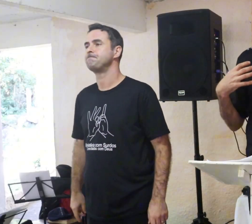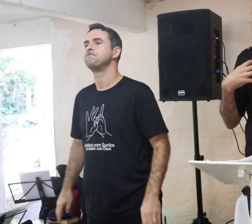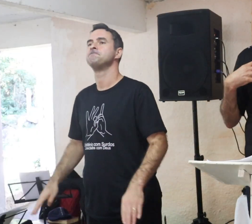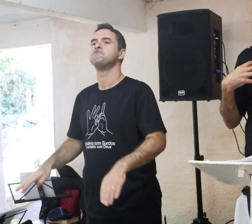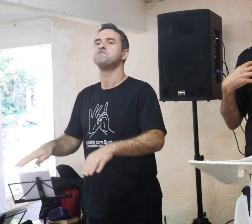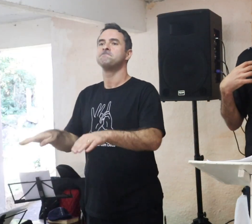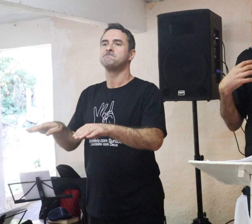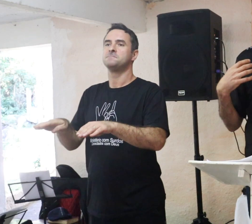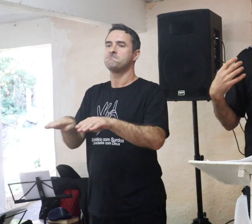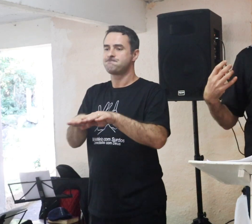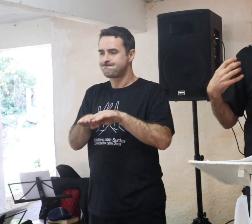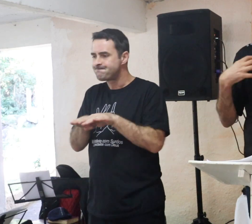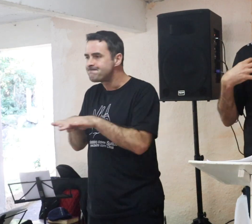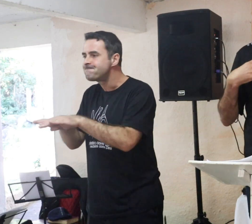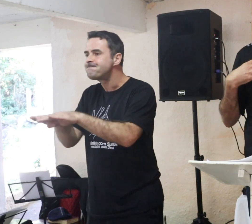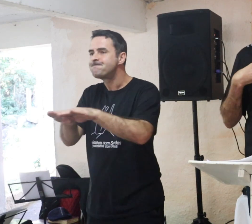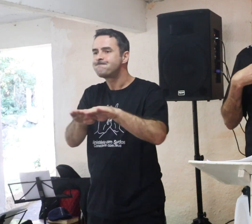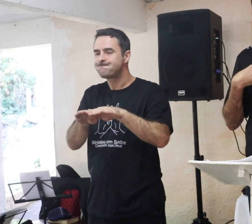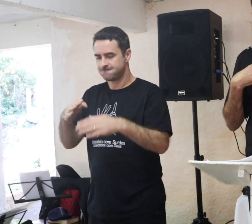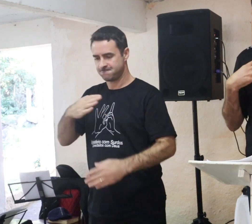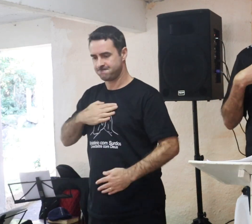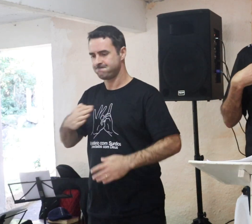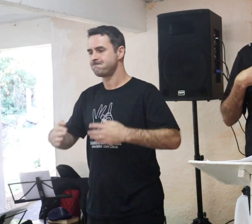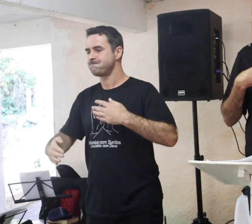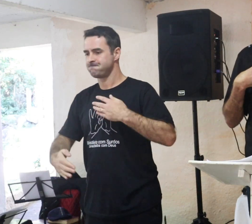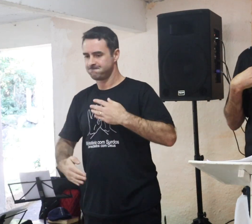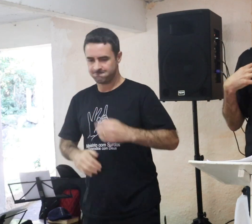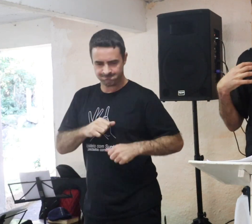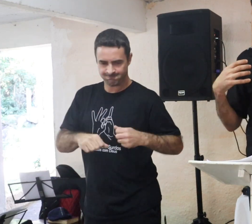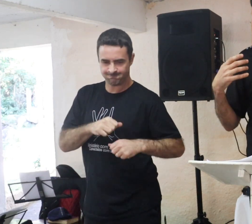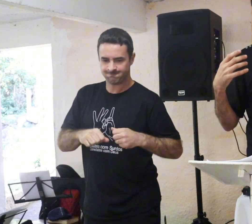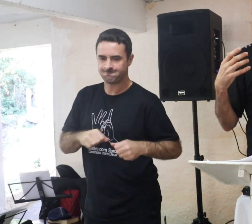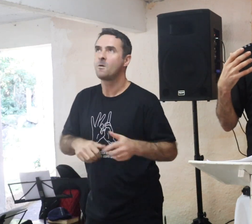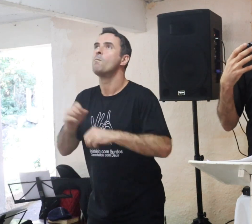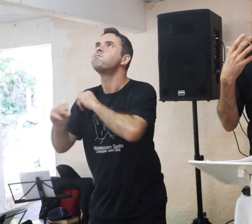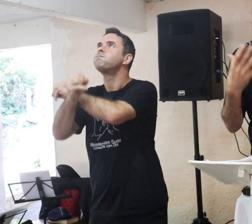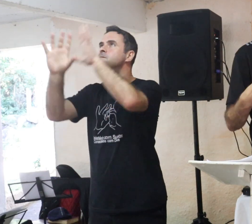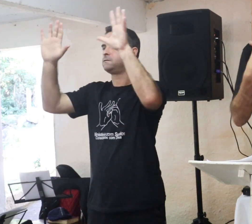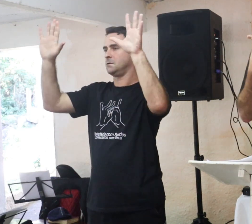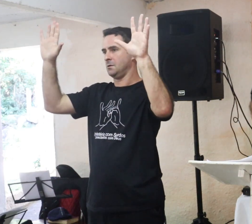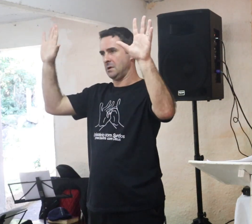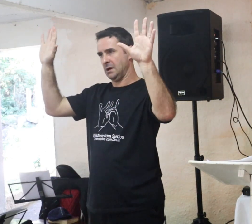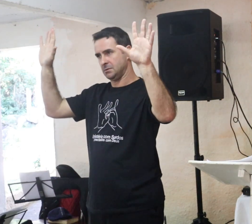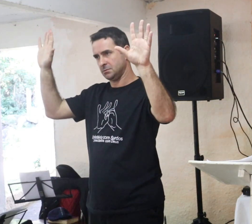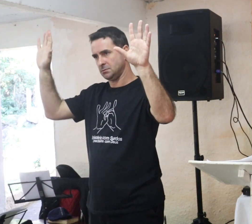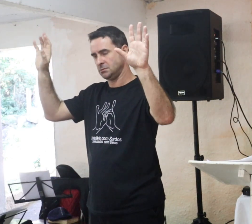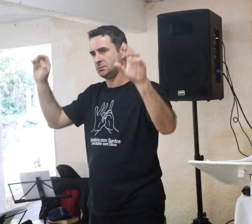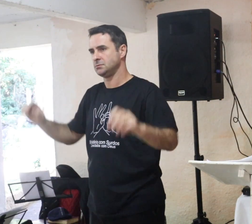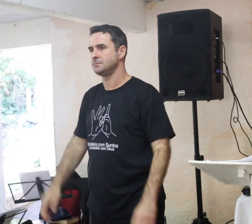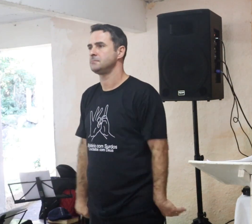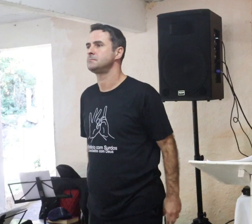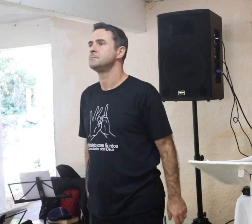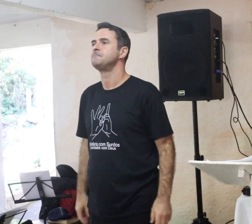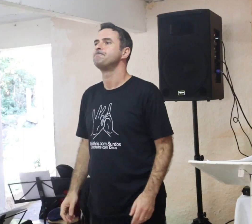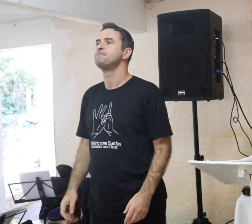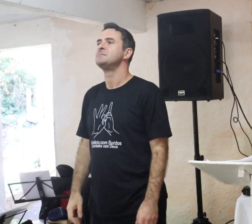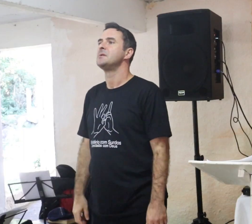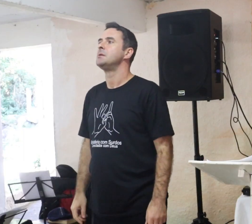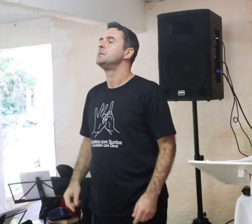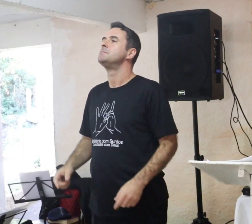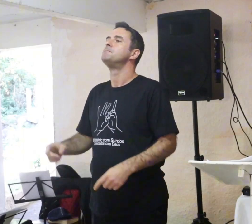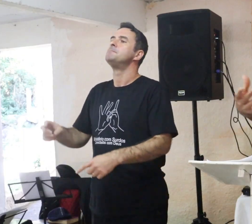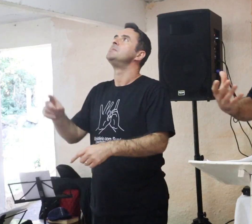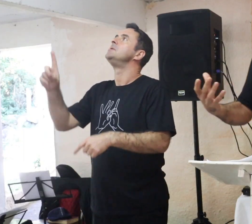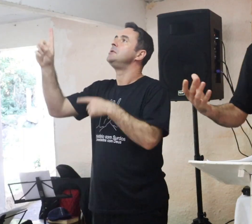eles, com os seus corpos atuais, serão transformados. E essa é a